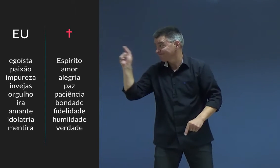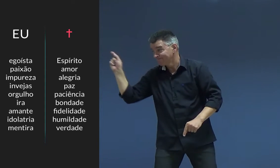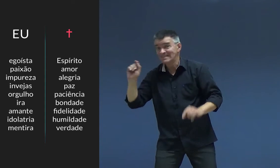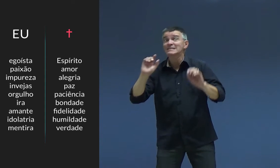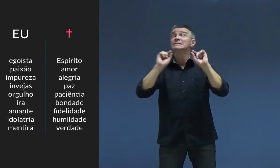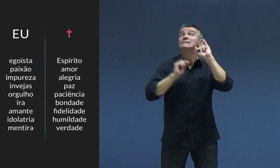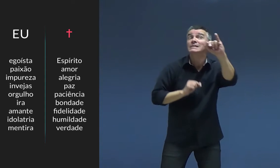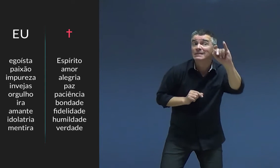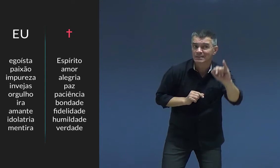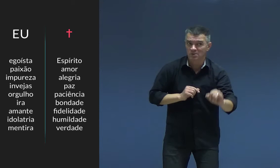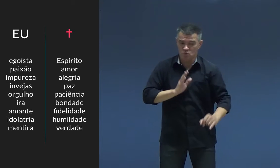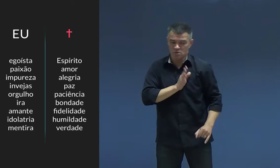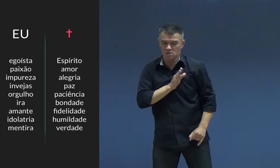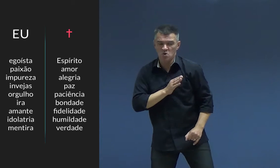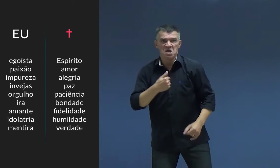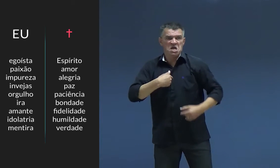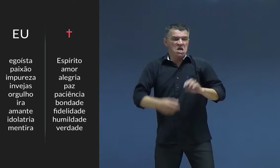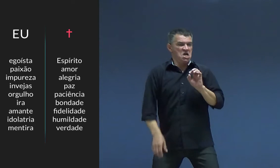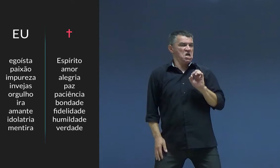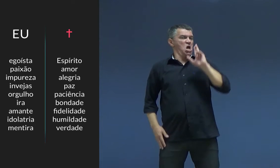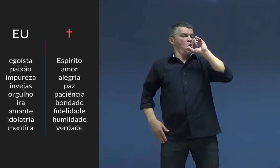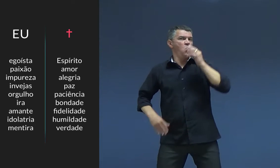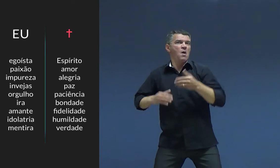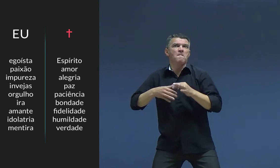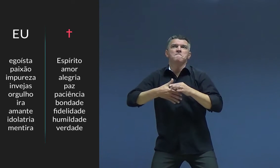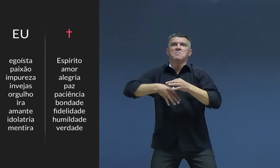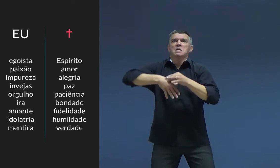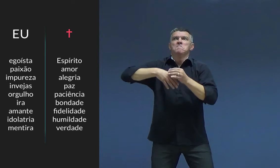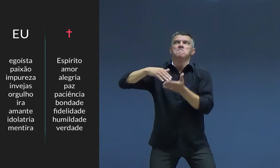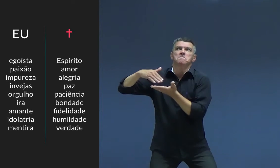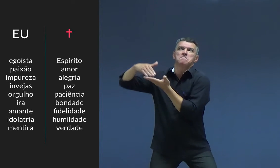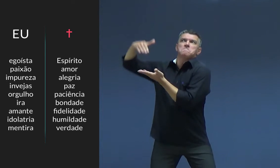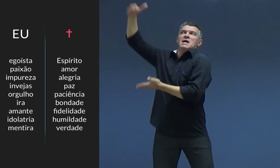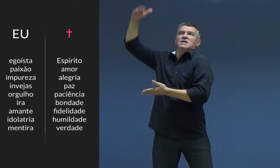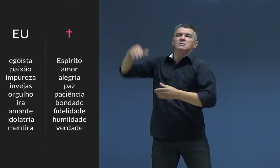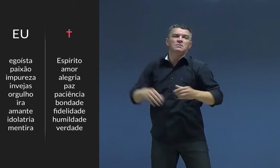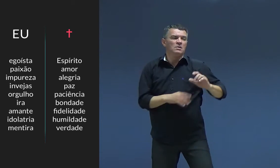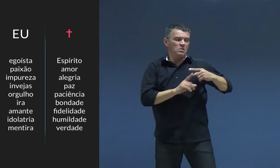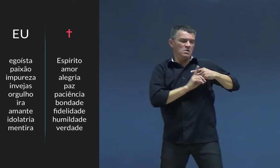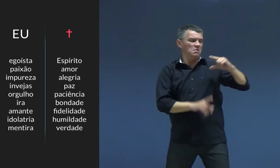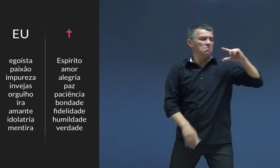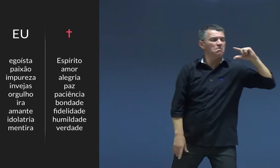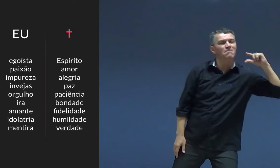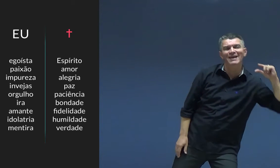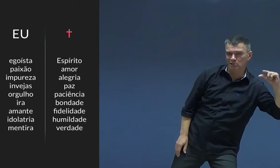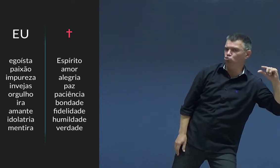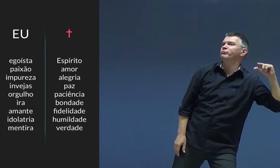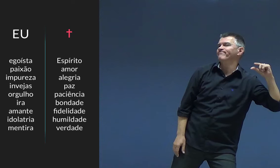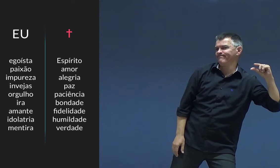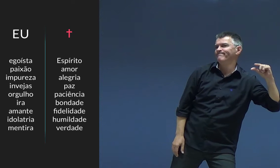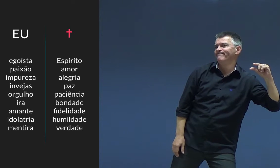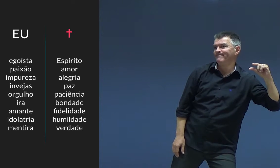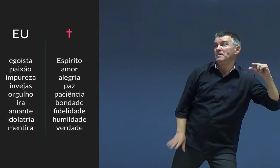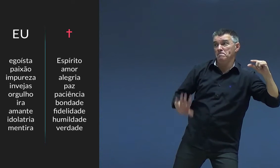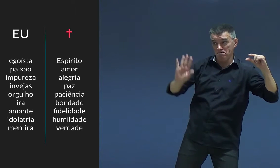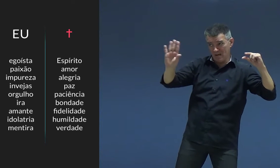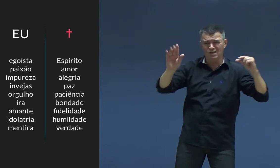Então, olha ali. Se o teu coração só tem eu, é o mais importante, parece que a cruz fica tão pequenininha,